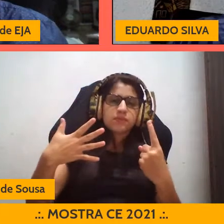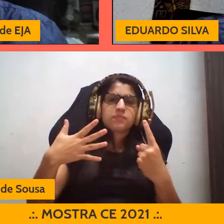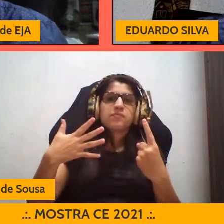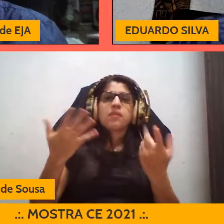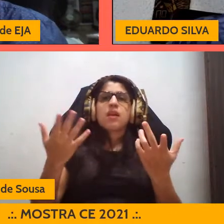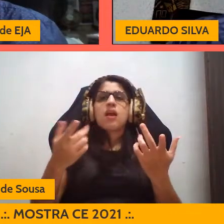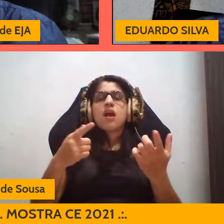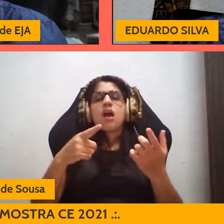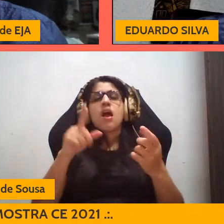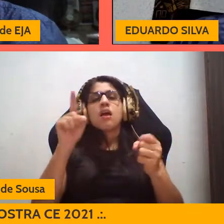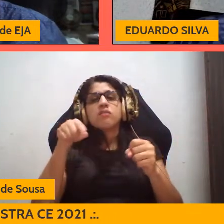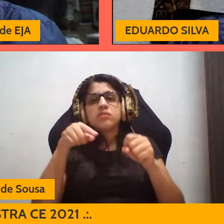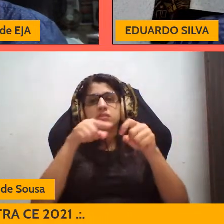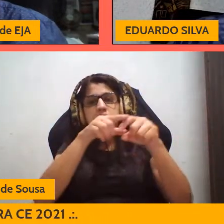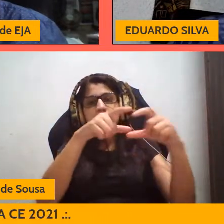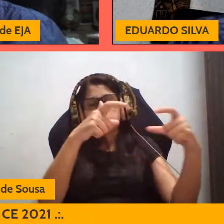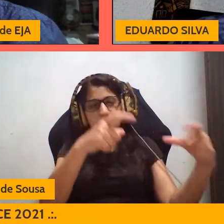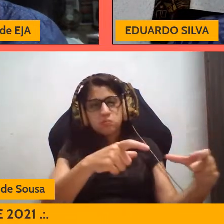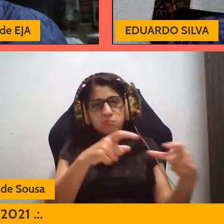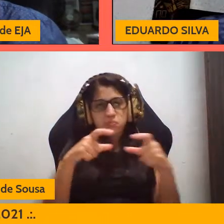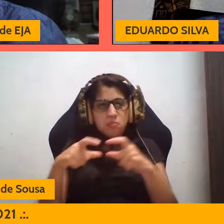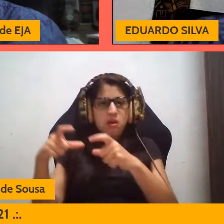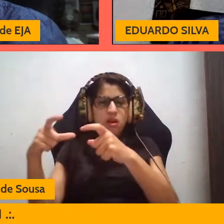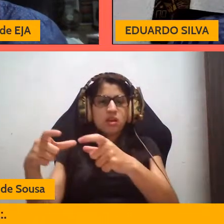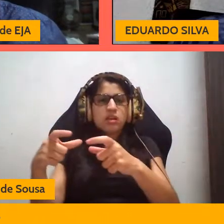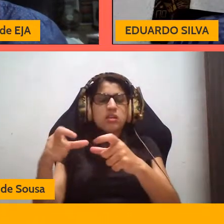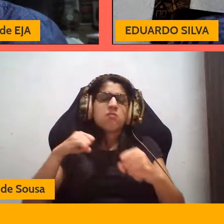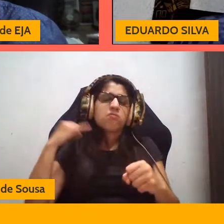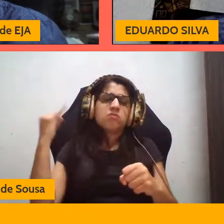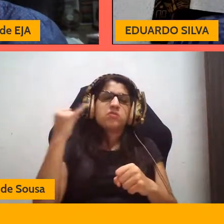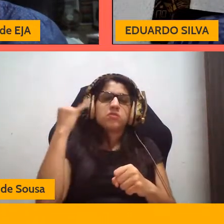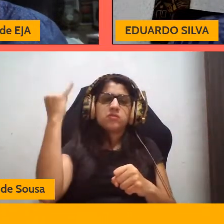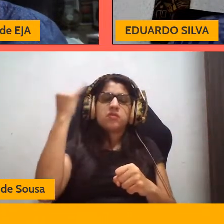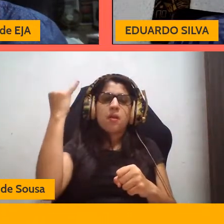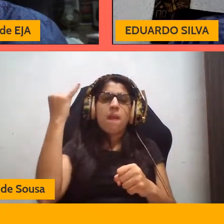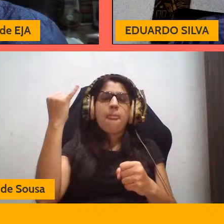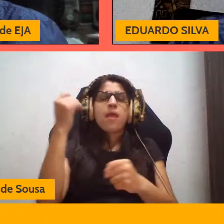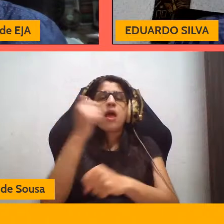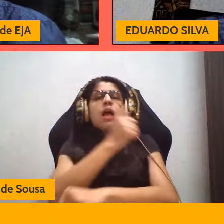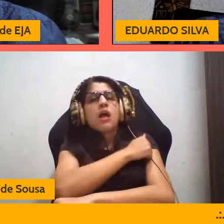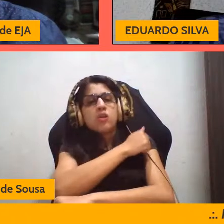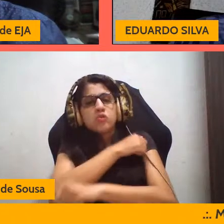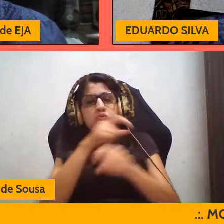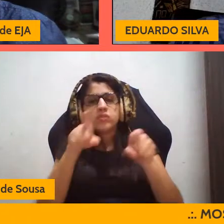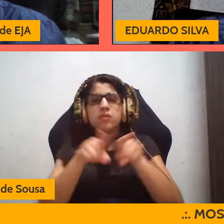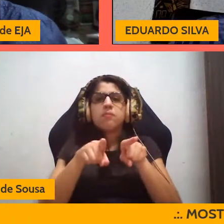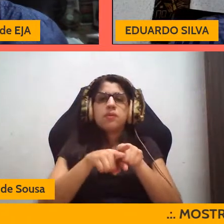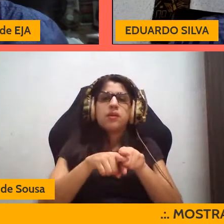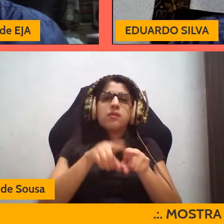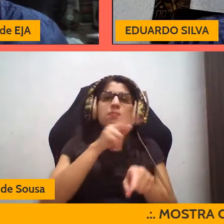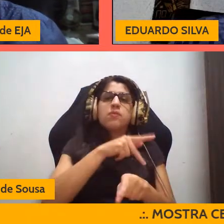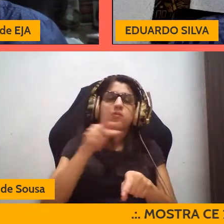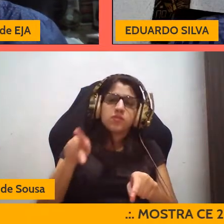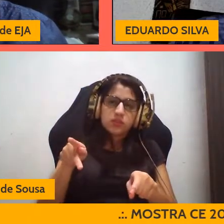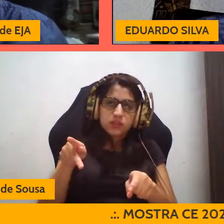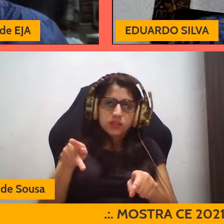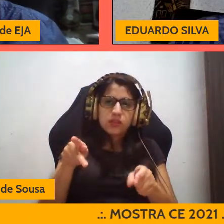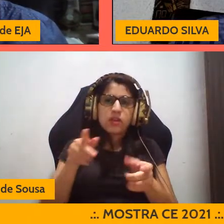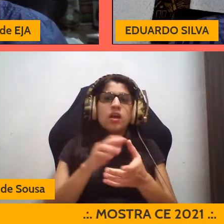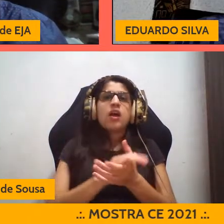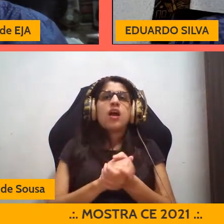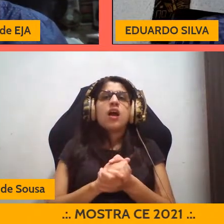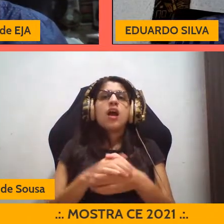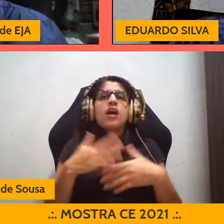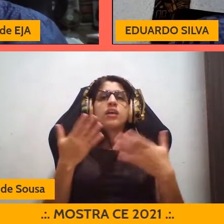são fundamentais para as pessoas, né, tanto alunos como professores, entender a dimensão do que o